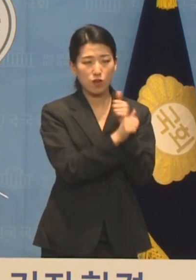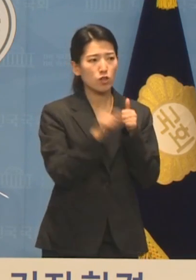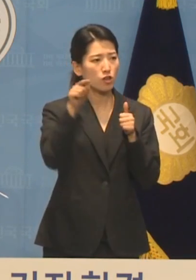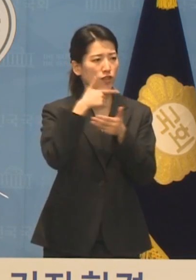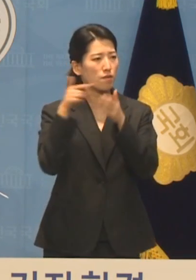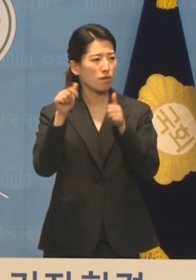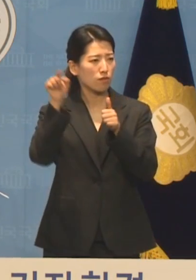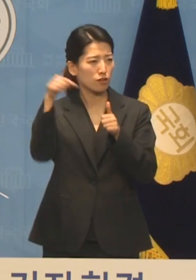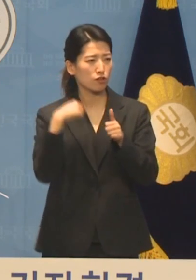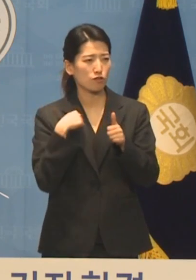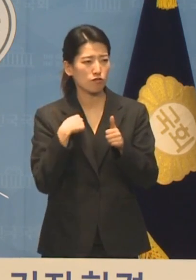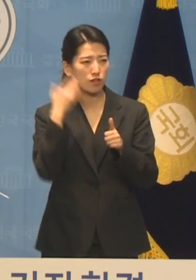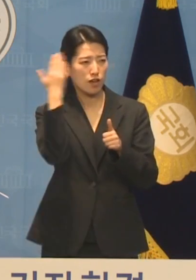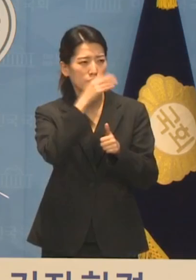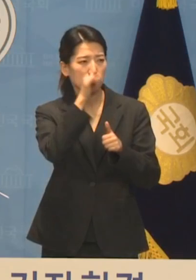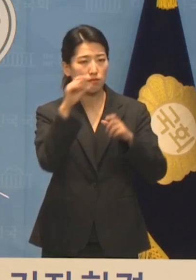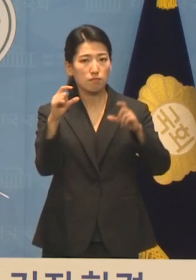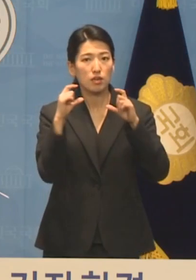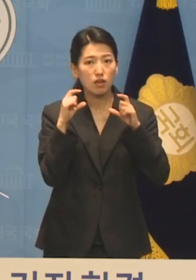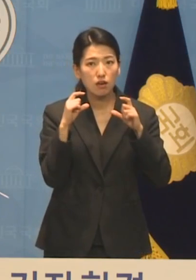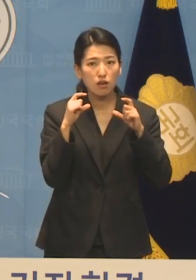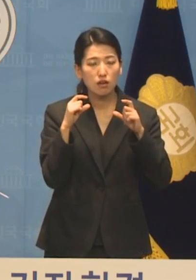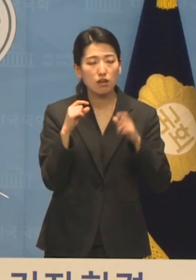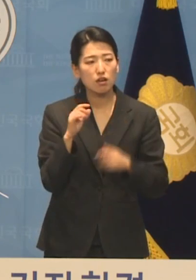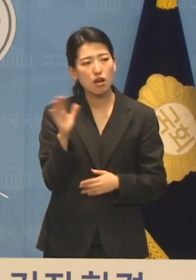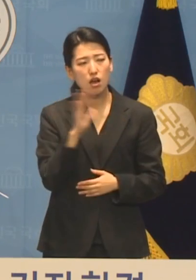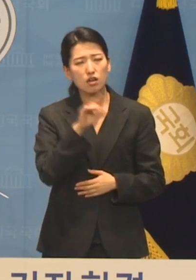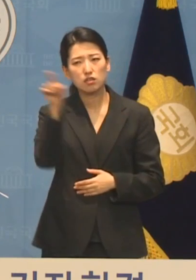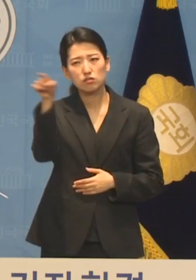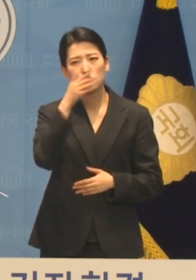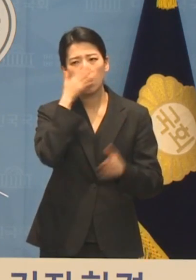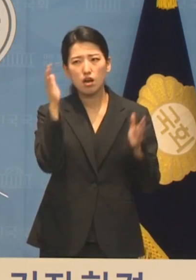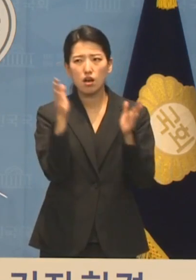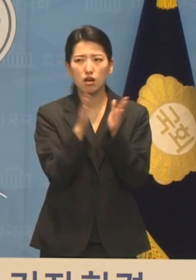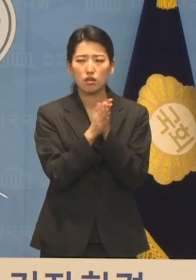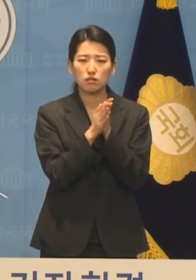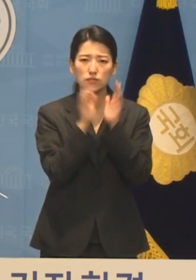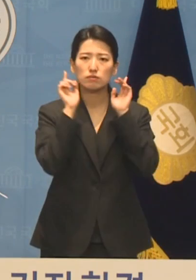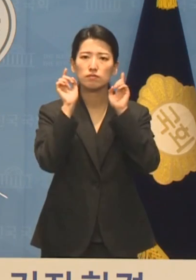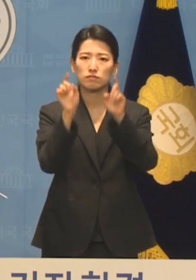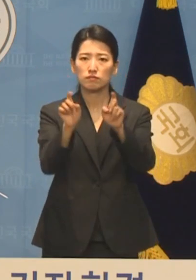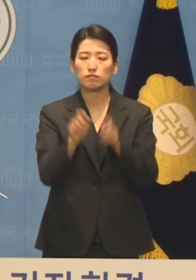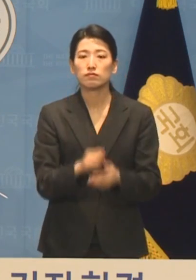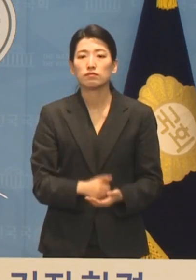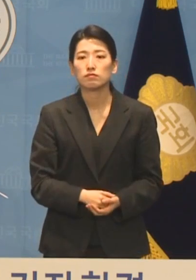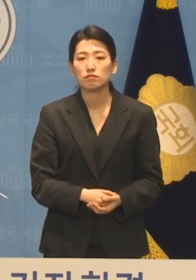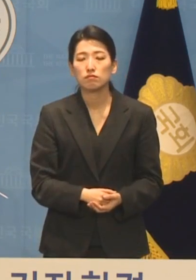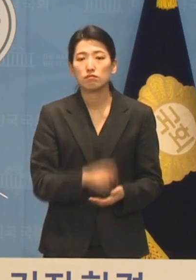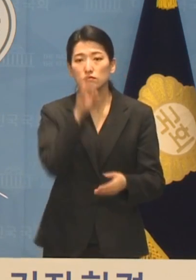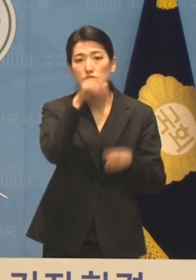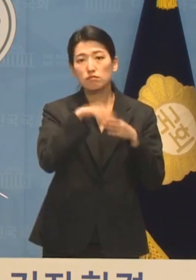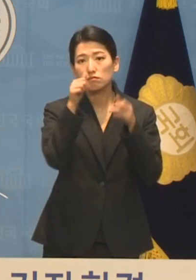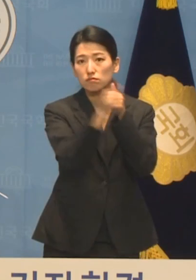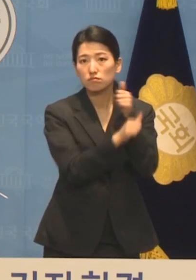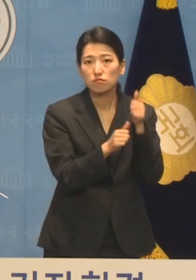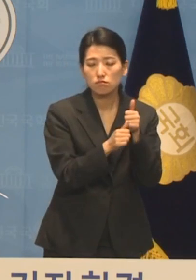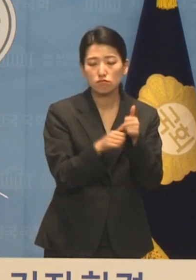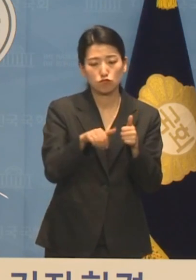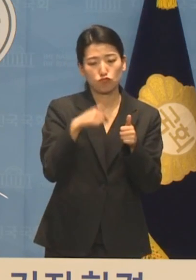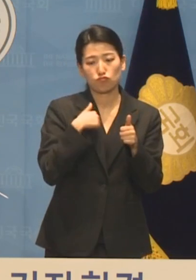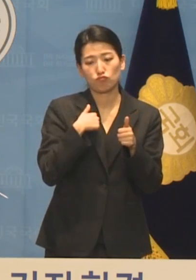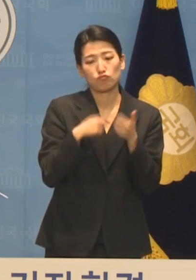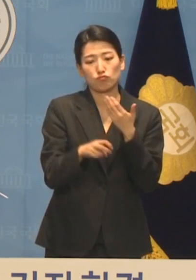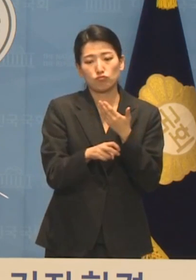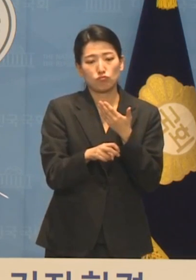비상식적인 판결로 부정선거를 덮는 것이라는 의혹만 키우고 있습니다. 중앙선관위는 부정선거가 없다면서 서버 관리에도 만전을